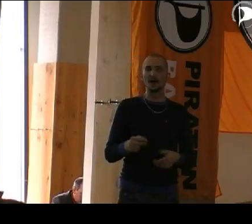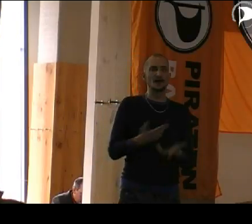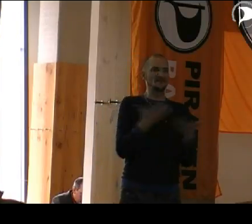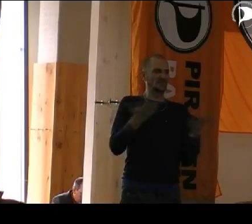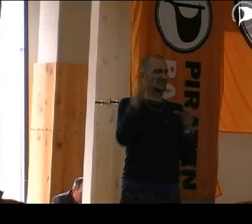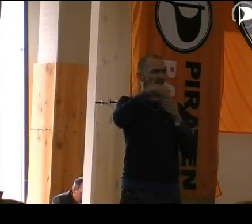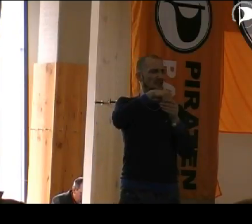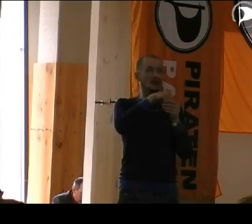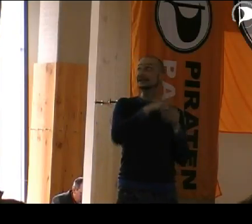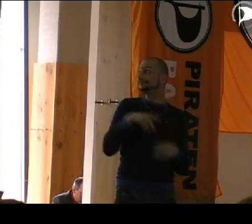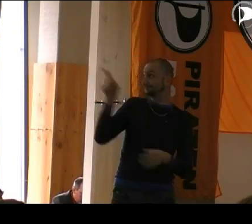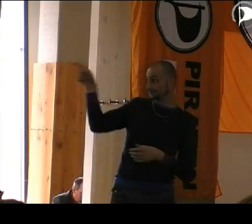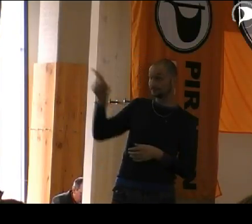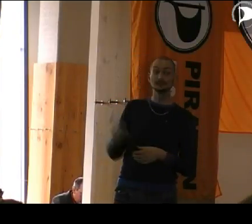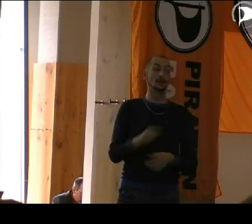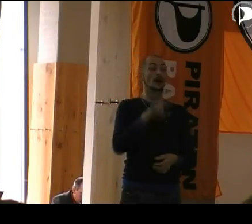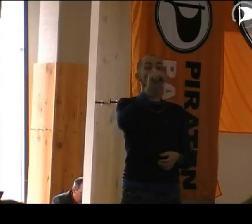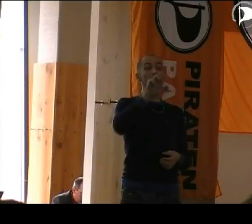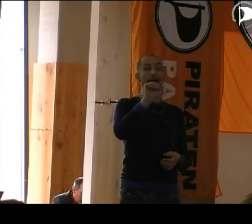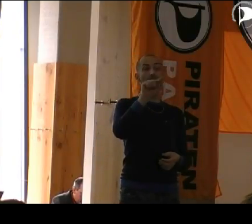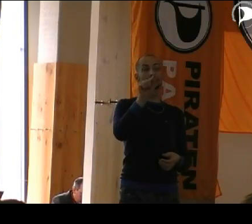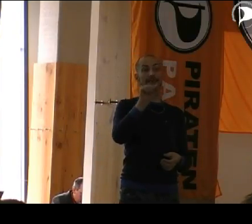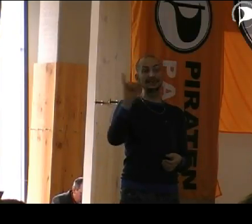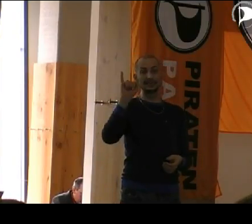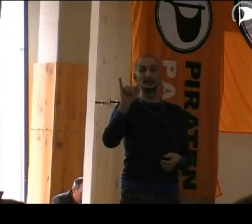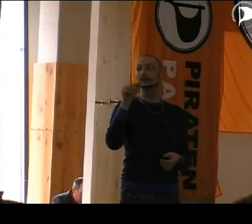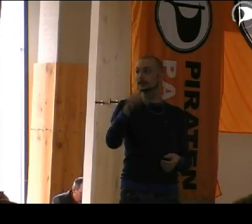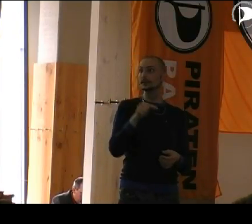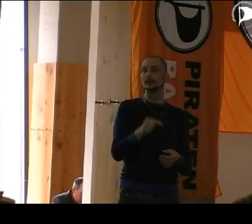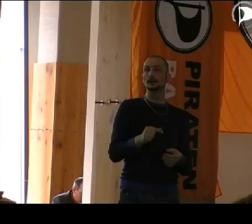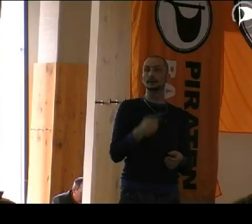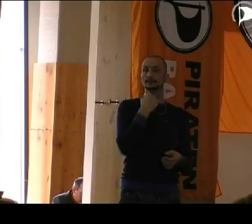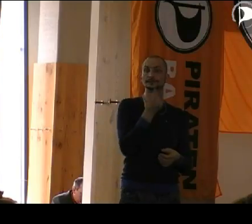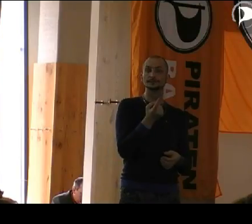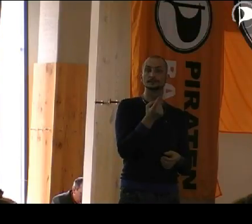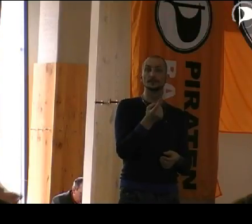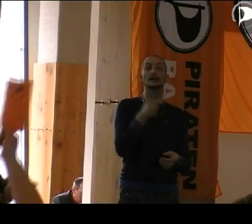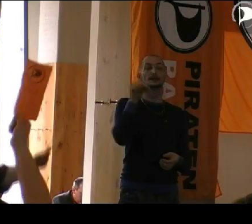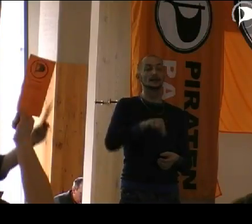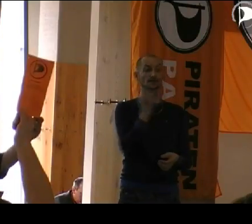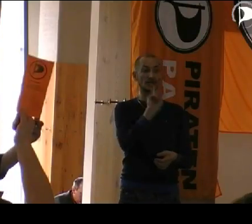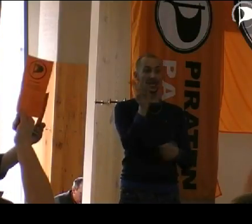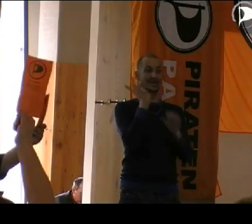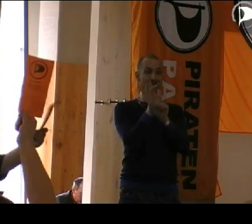immer die nazi vorgestellt und einen kleinen kirchenvertretern wer würde gegenstimme